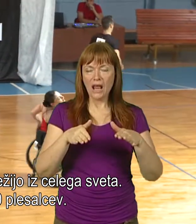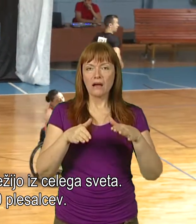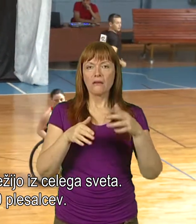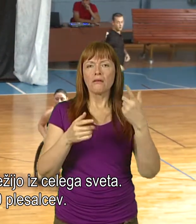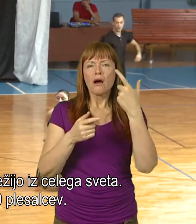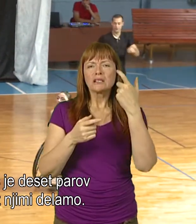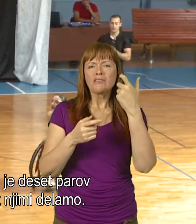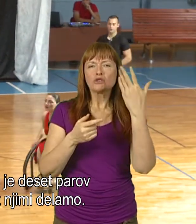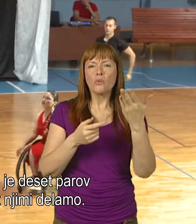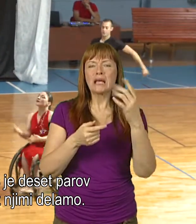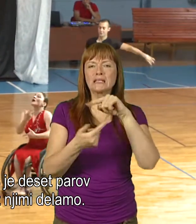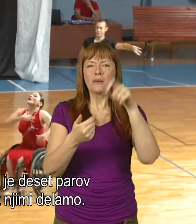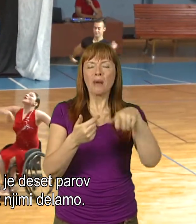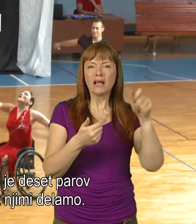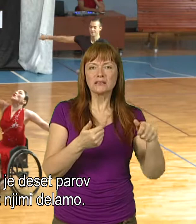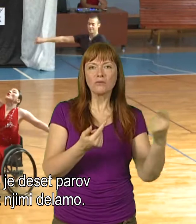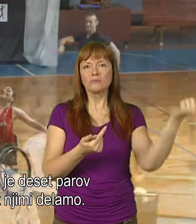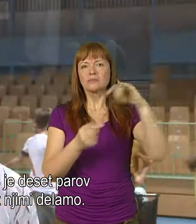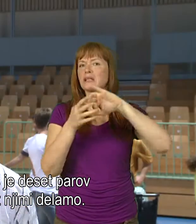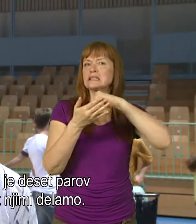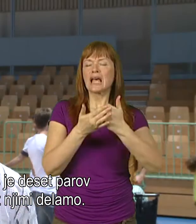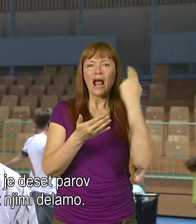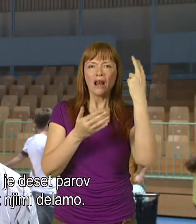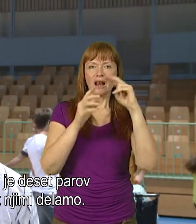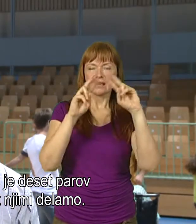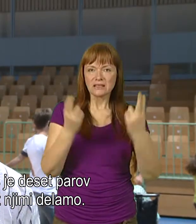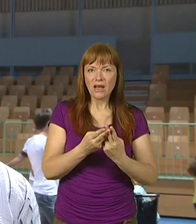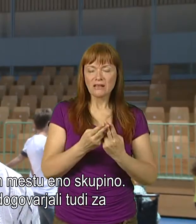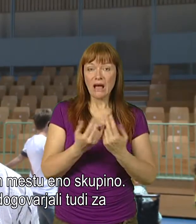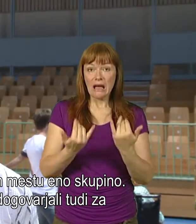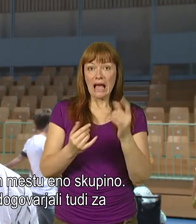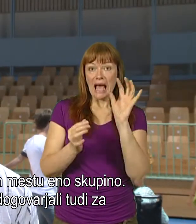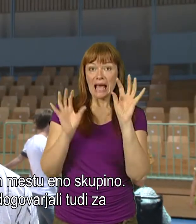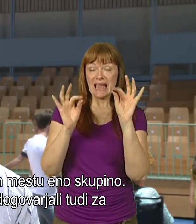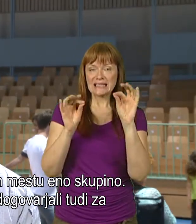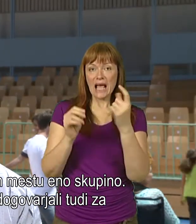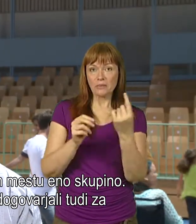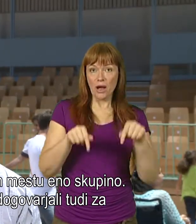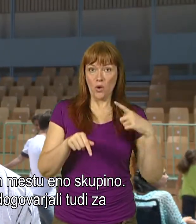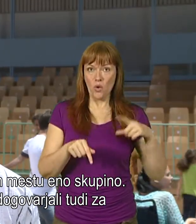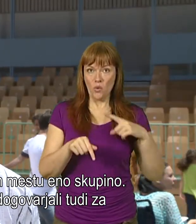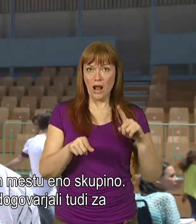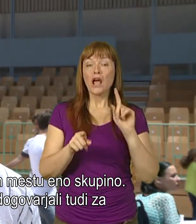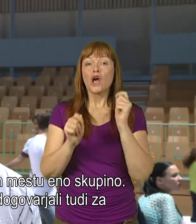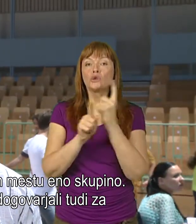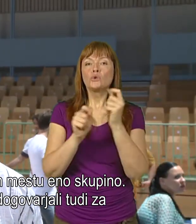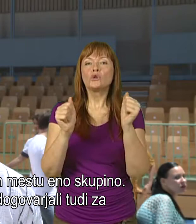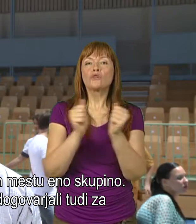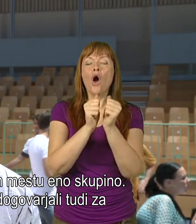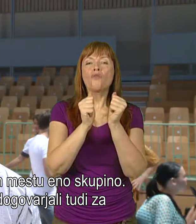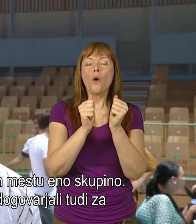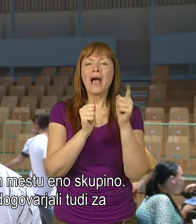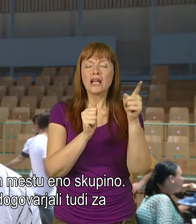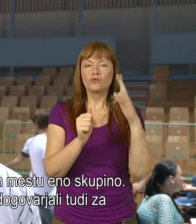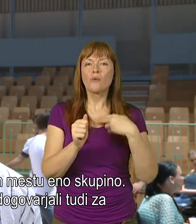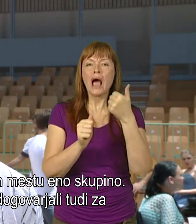plesalcev. Zaenkrat nas je 10 parov v Ljubljani in z njimi delamo, ampak jaz imam tudi v Novem mestu eno skupino